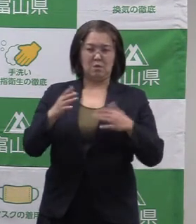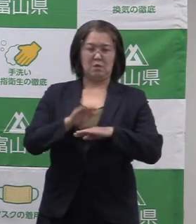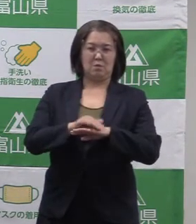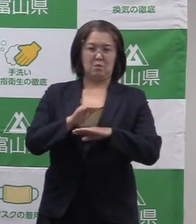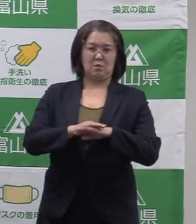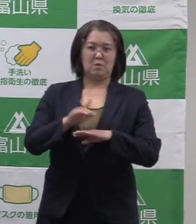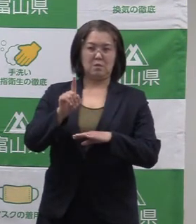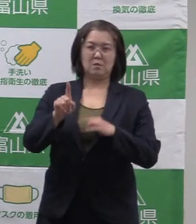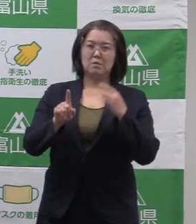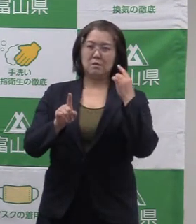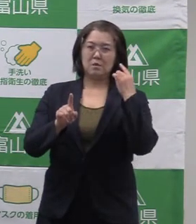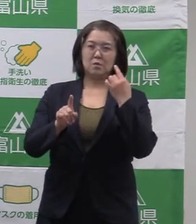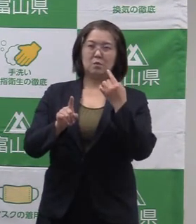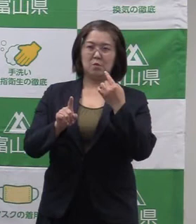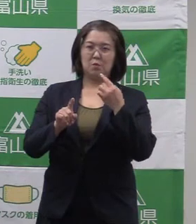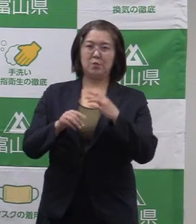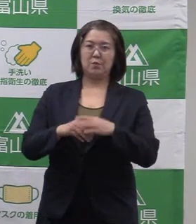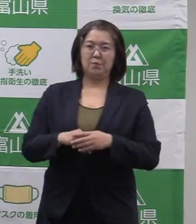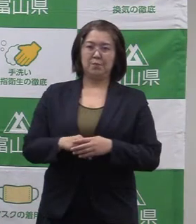方で、